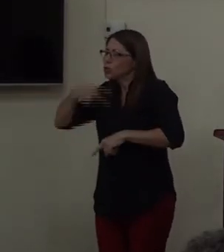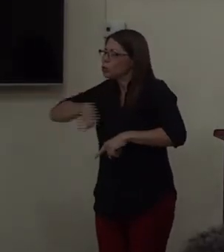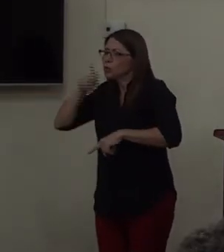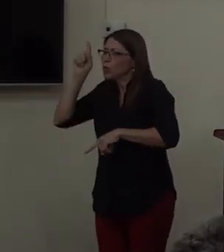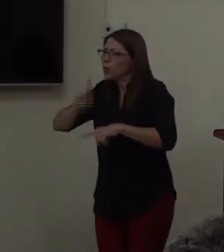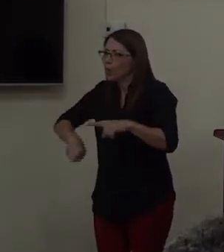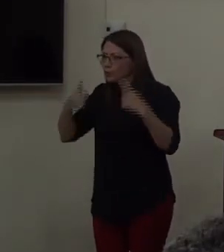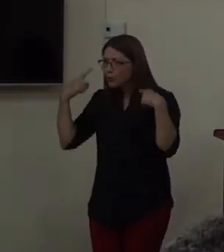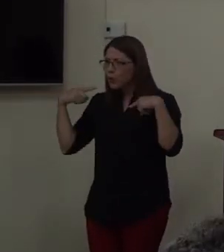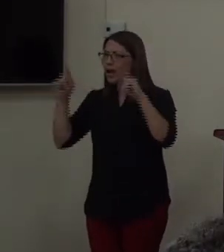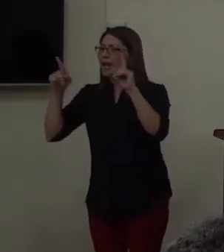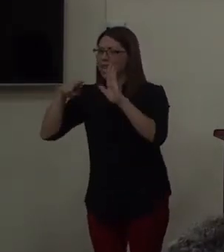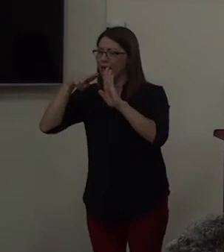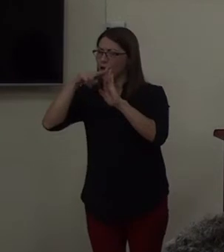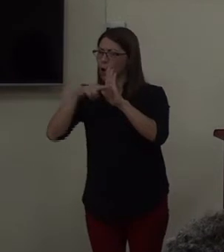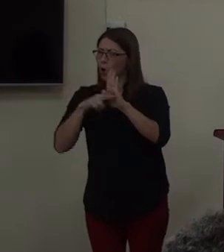sí.